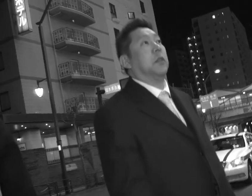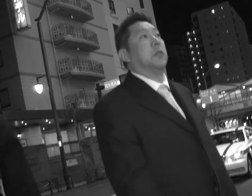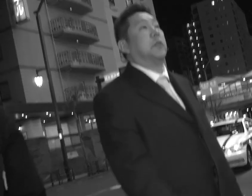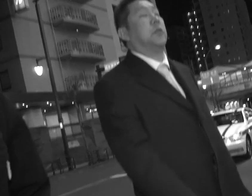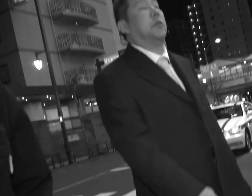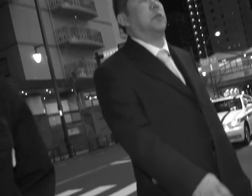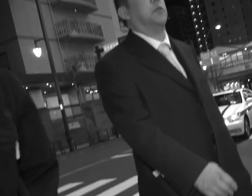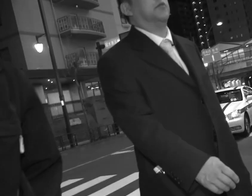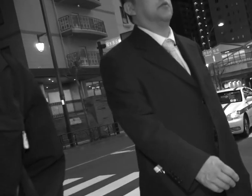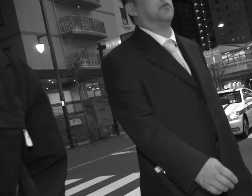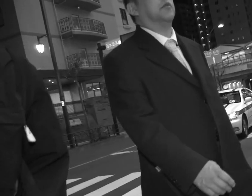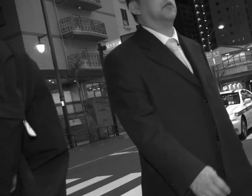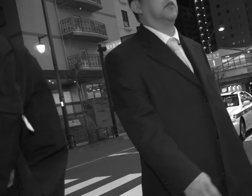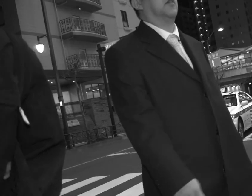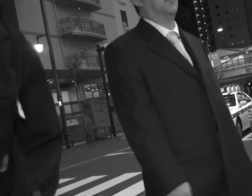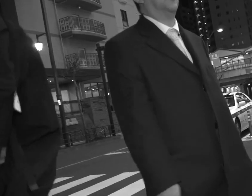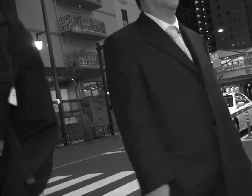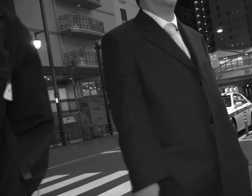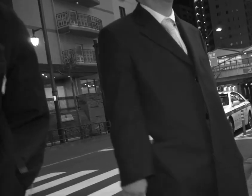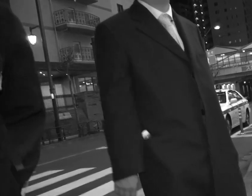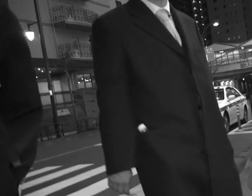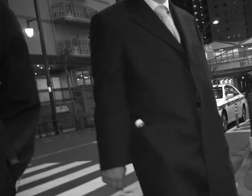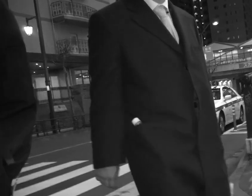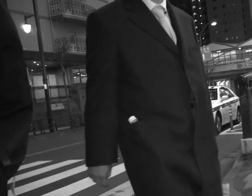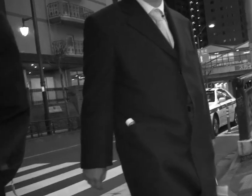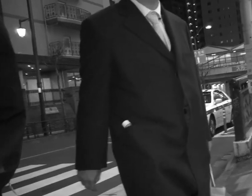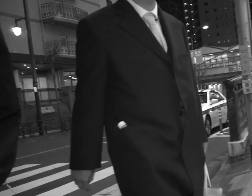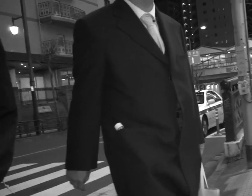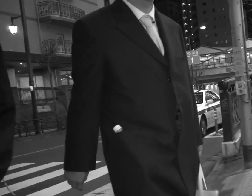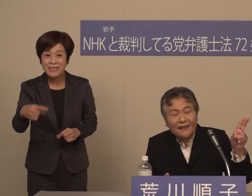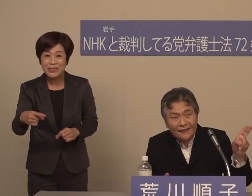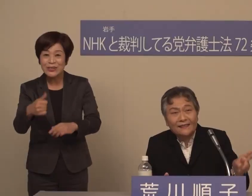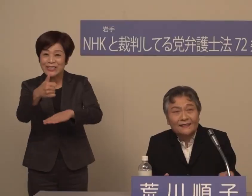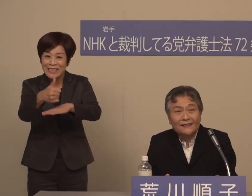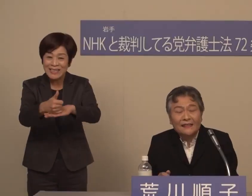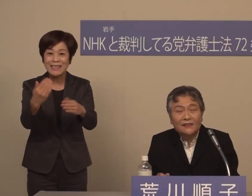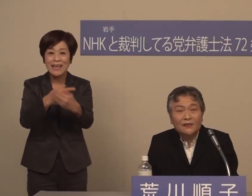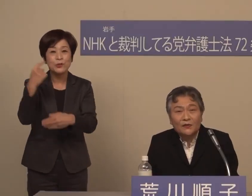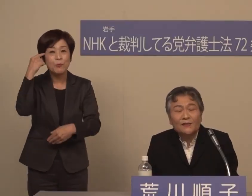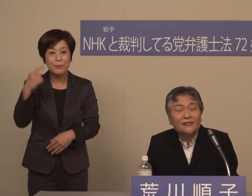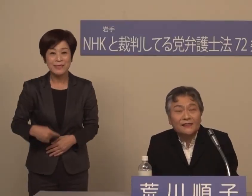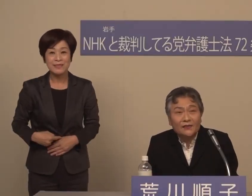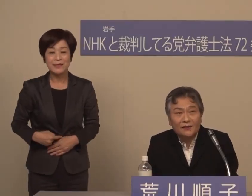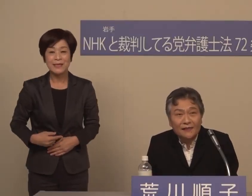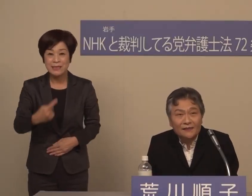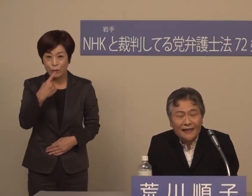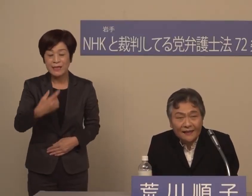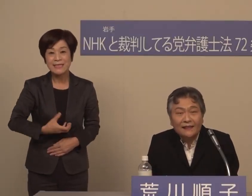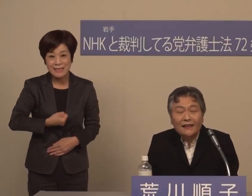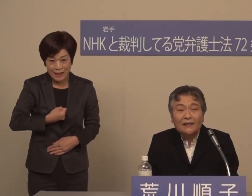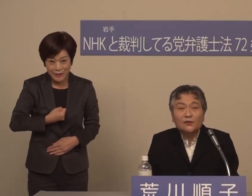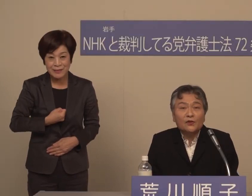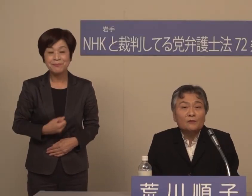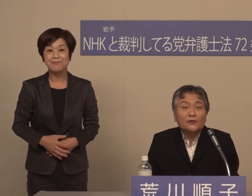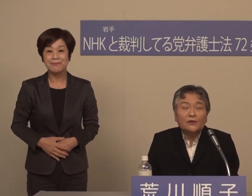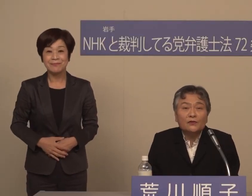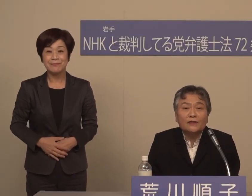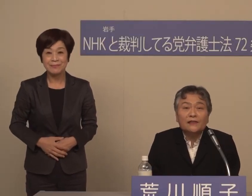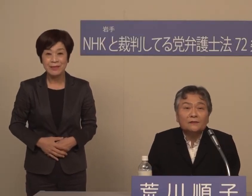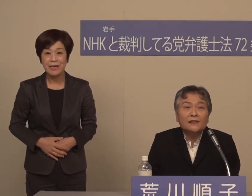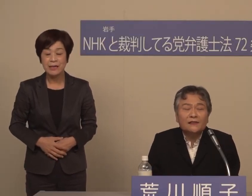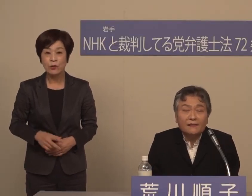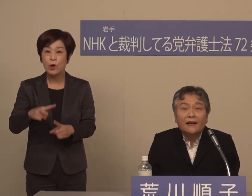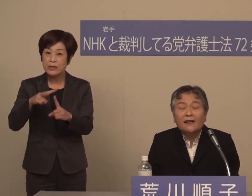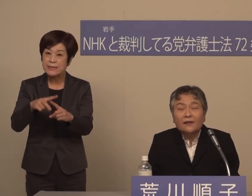すごい頭になって等ブラさんは日本一のリーダーになると思いますはい私はそう信じておりますはい後小目標